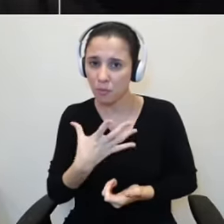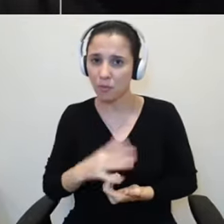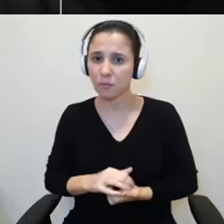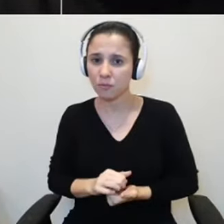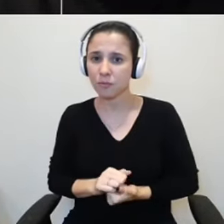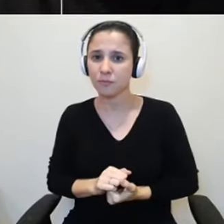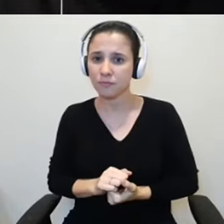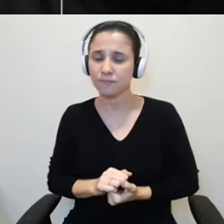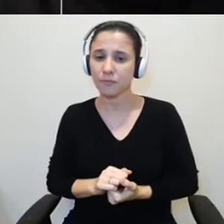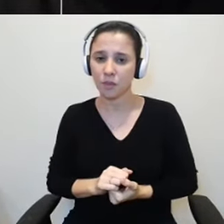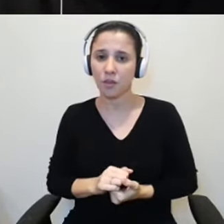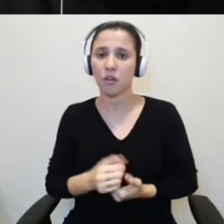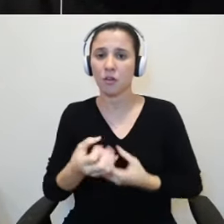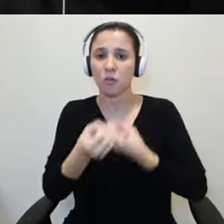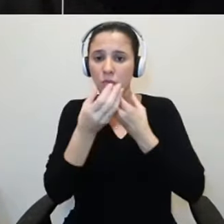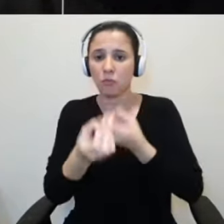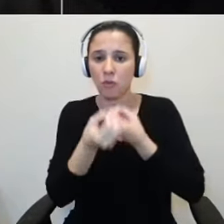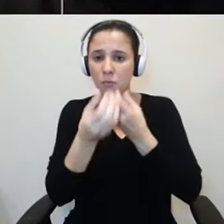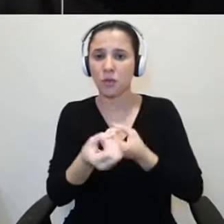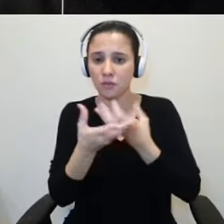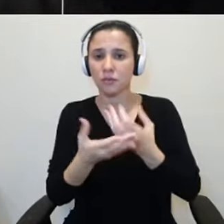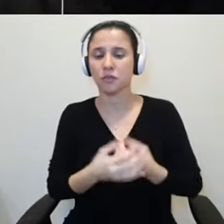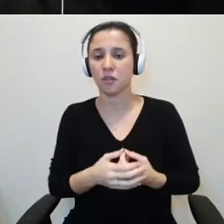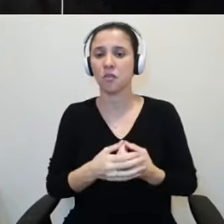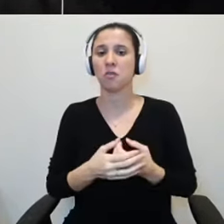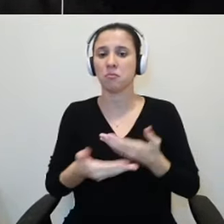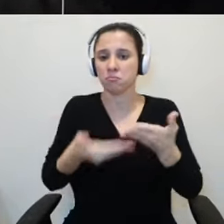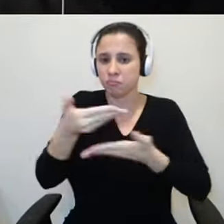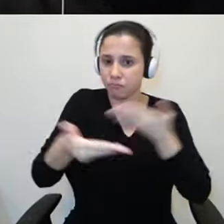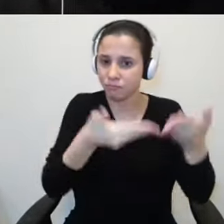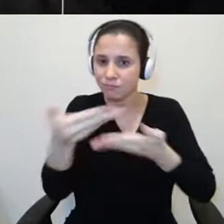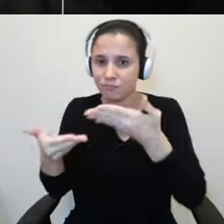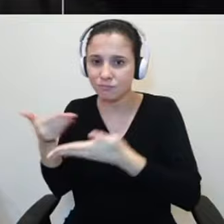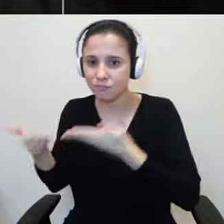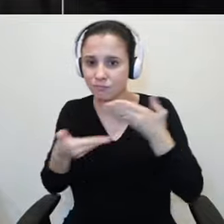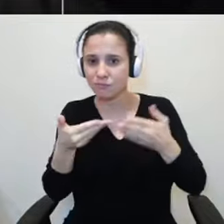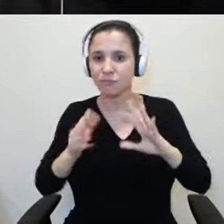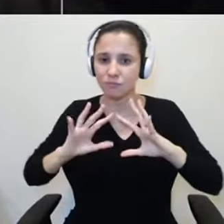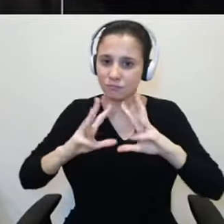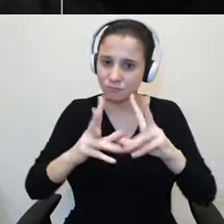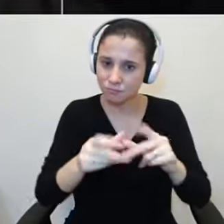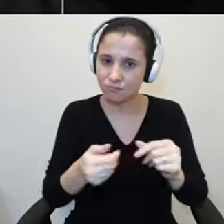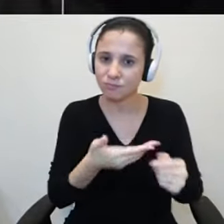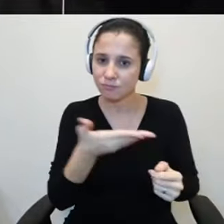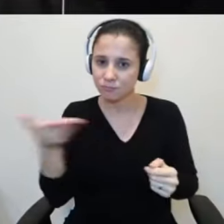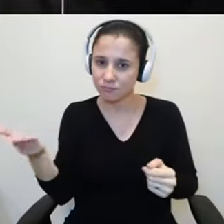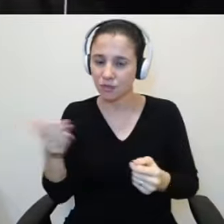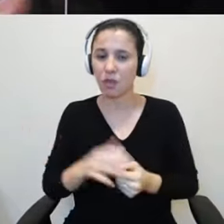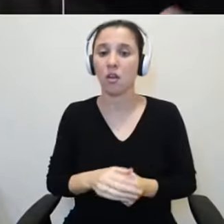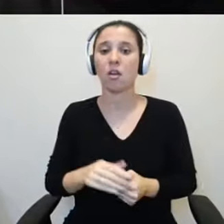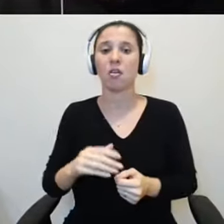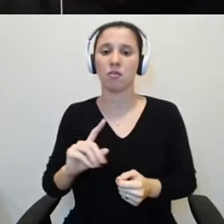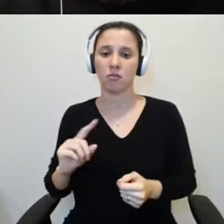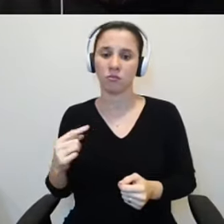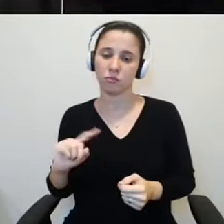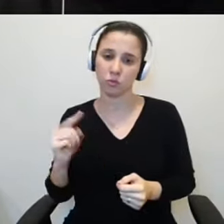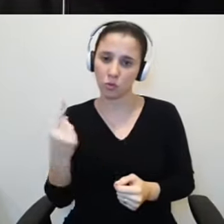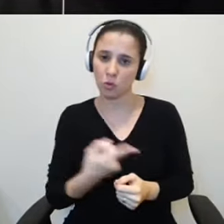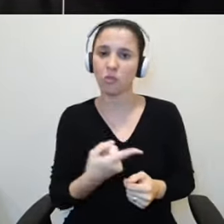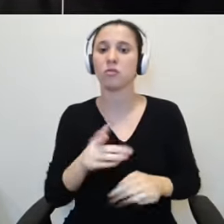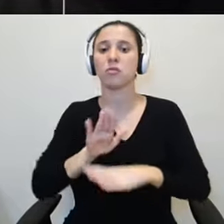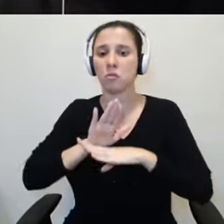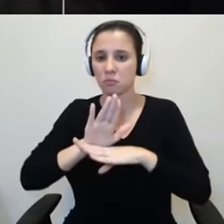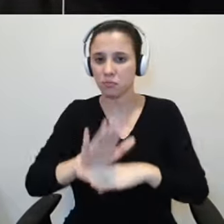uma ótima informação aí de vocês, participação. Então, assim, a gente fica à disposição, faremos novas